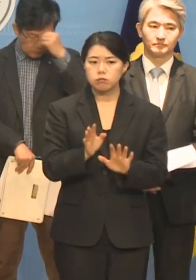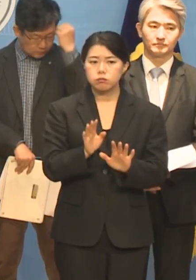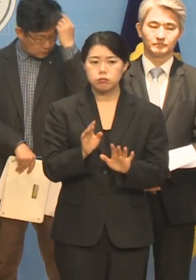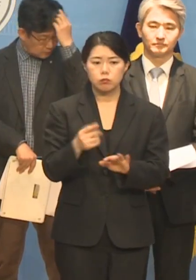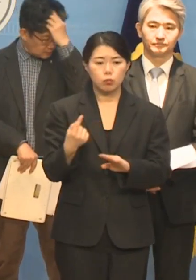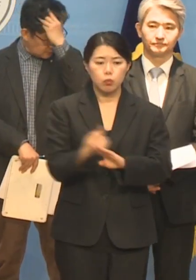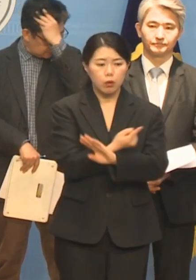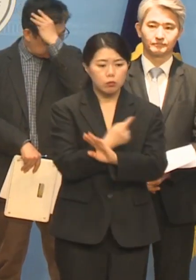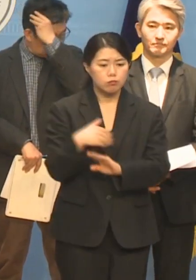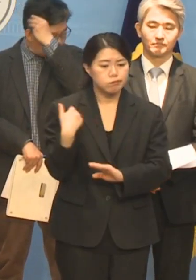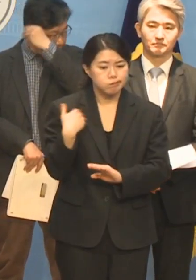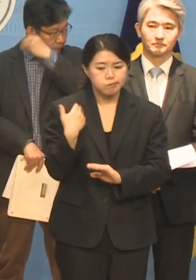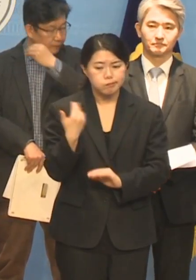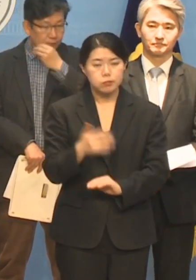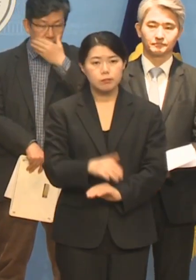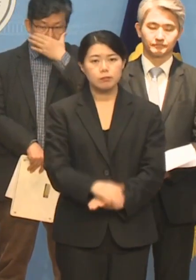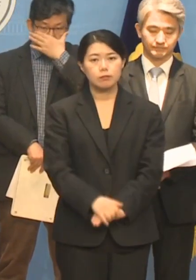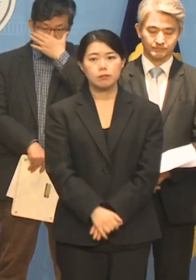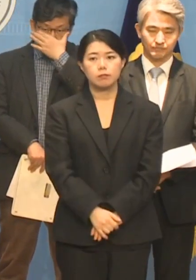짐작하기 어렵습니다.